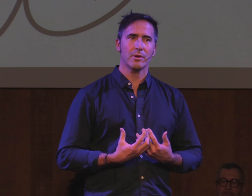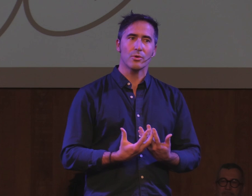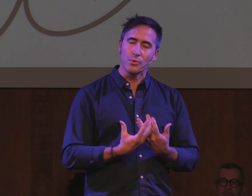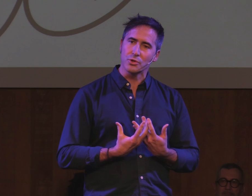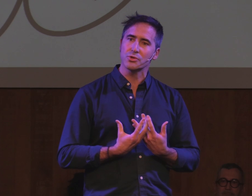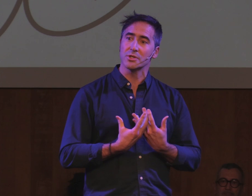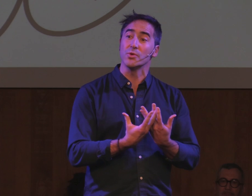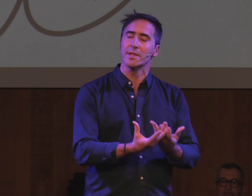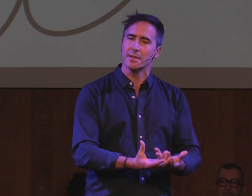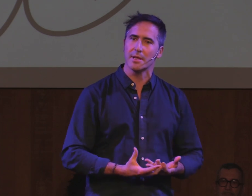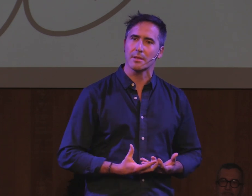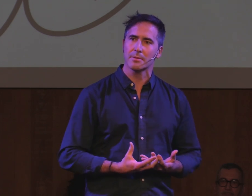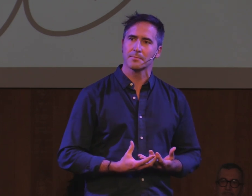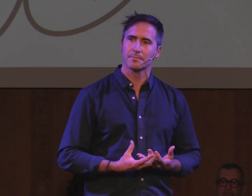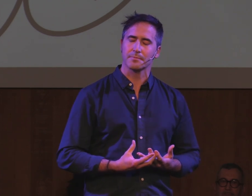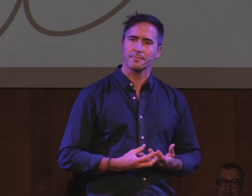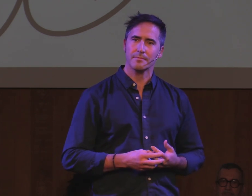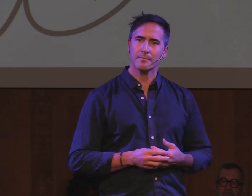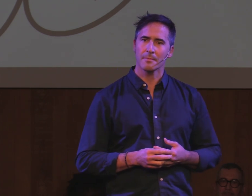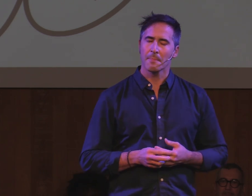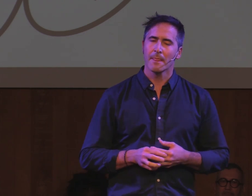de nuestro barrio, orgullosos de su identidad.